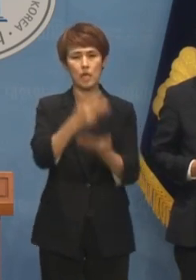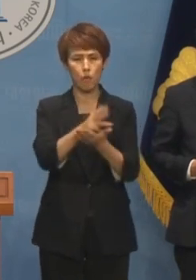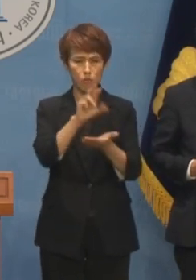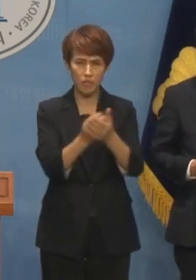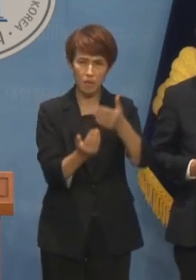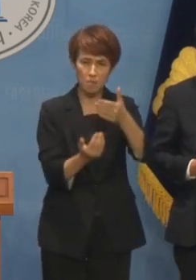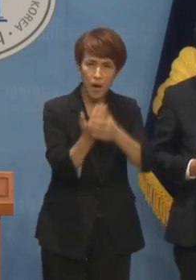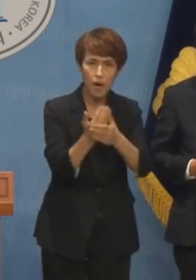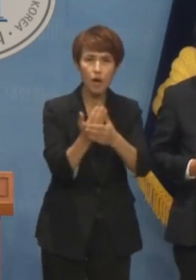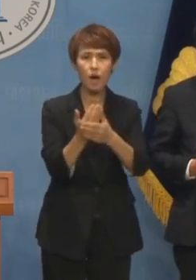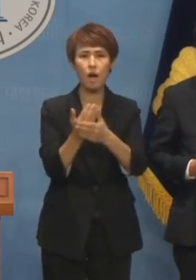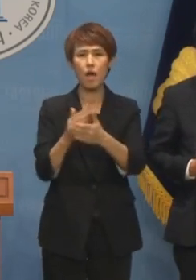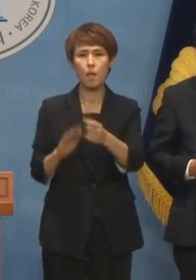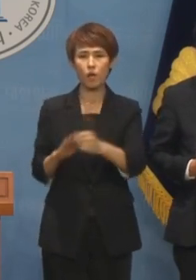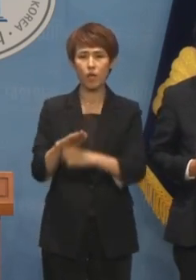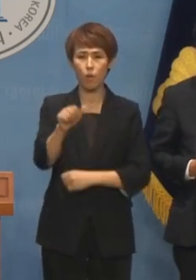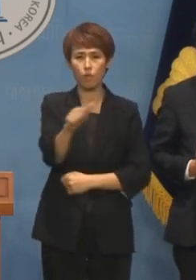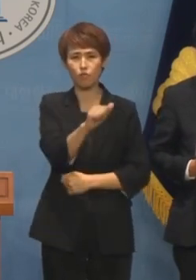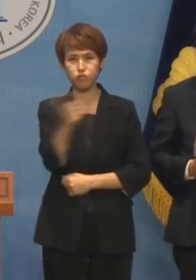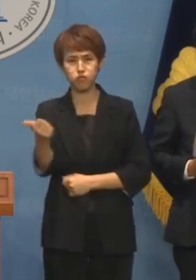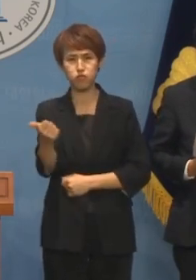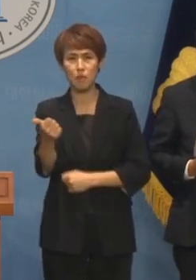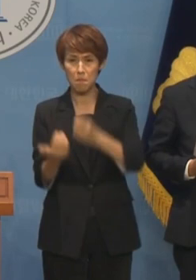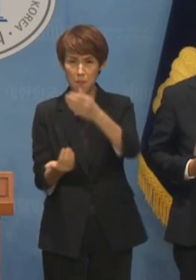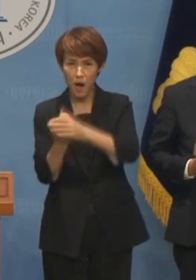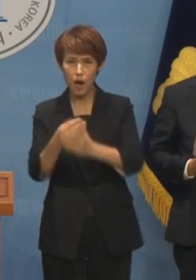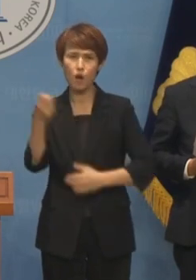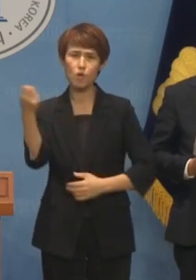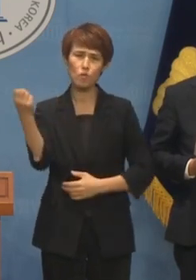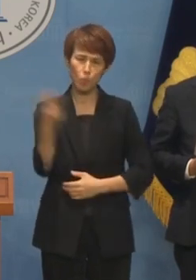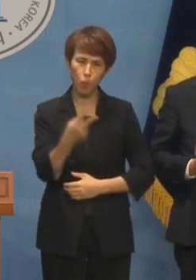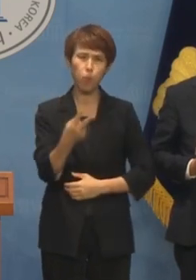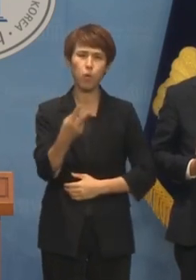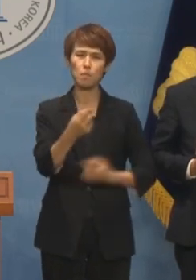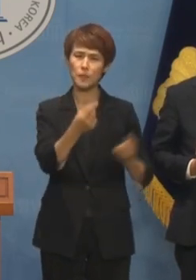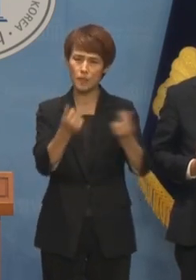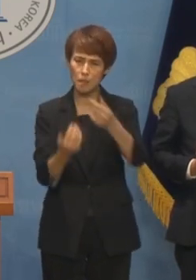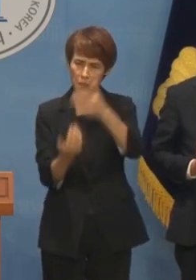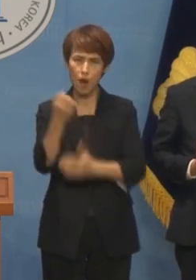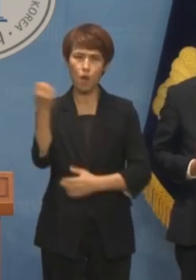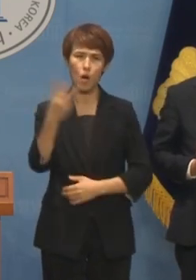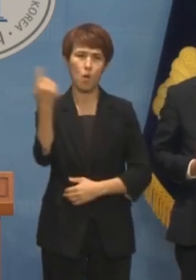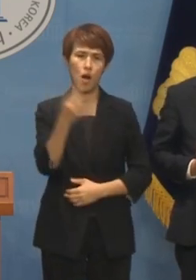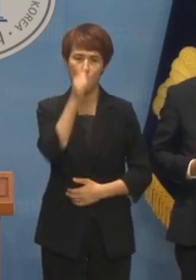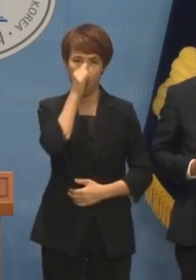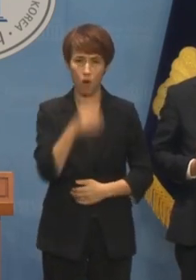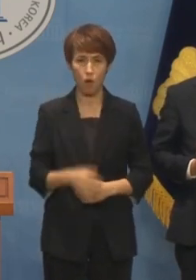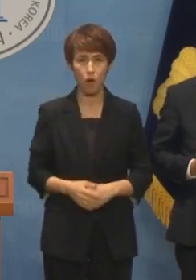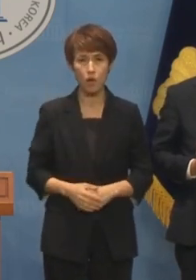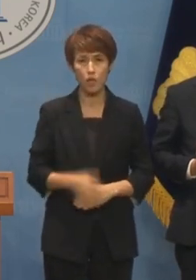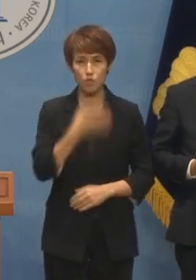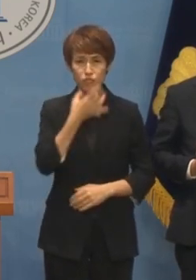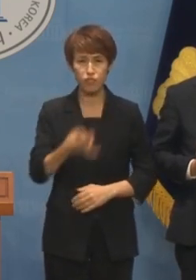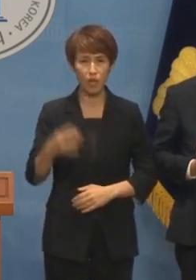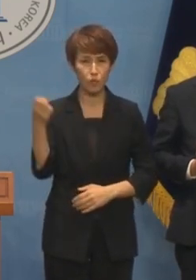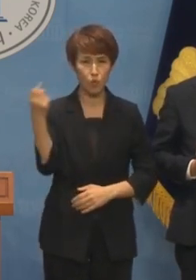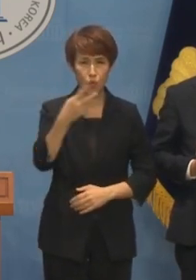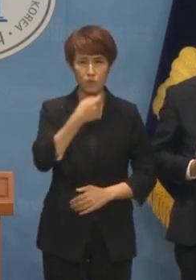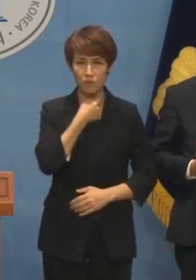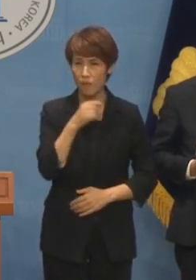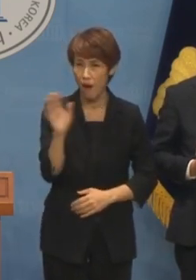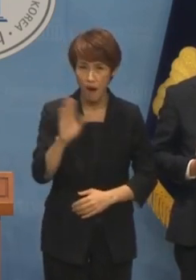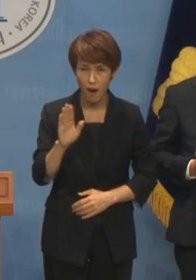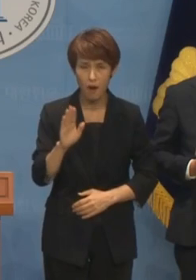이태원 참사, 제2의 해병대원 순직 사건은 반복될 것입니다. 지금이라도 불행을 반복하지 않기